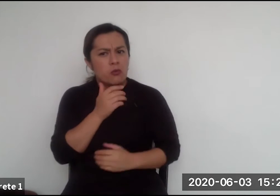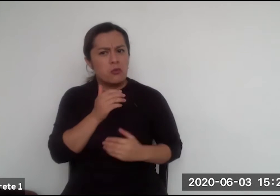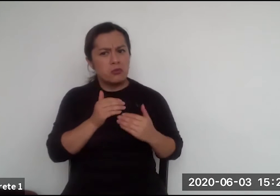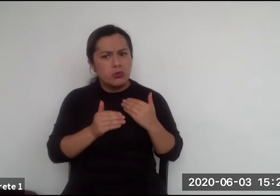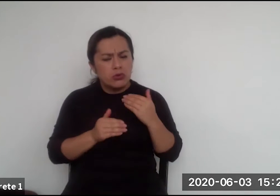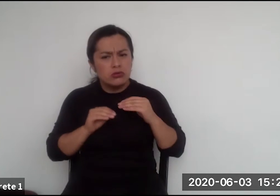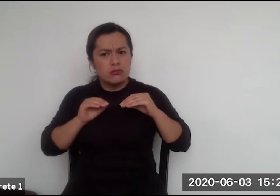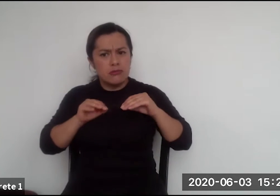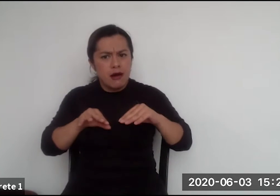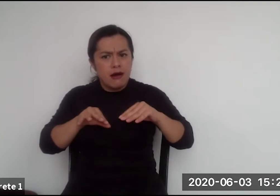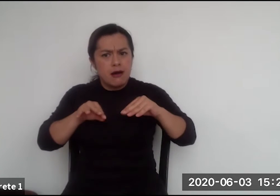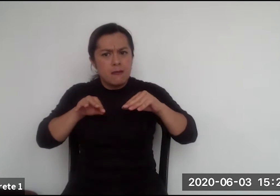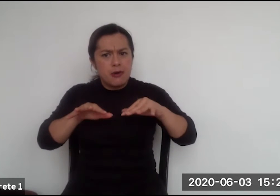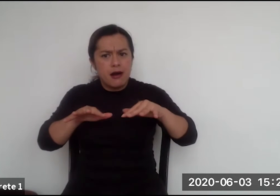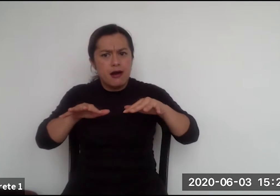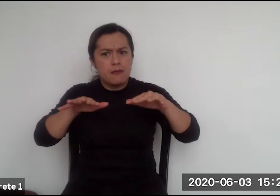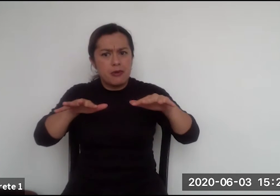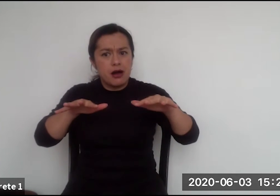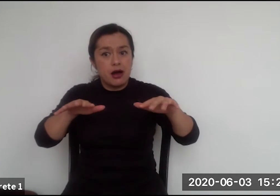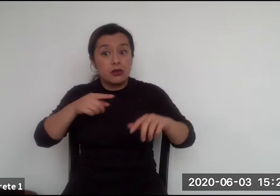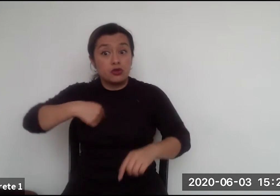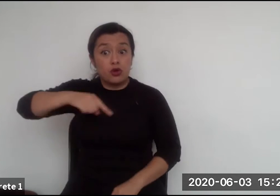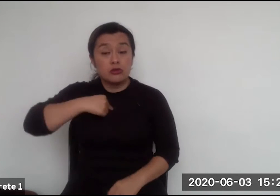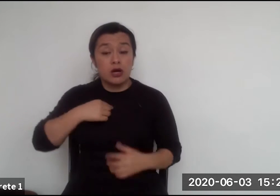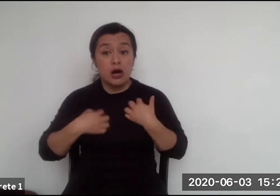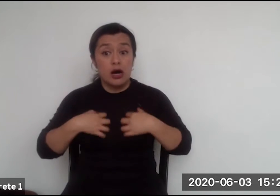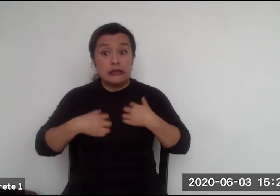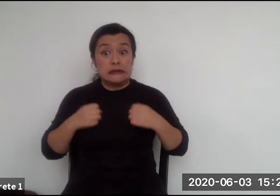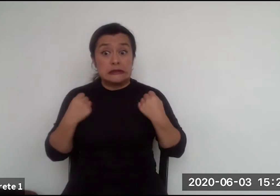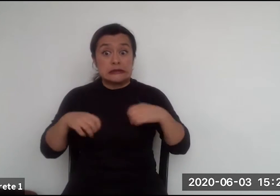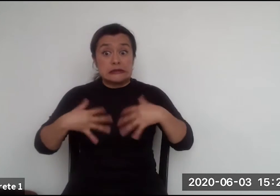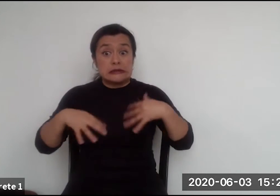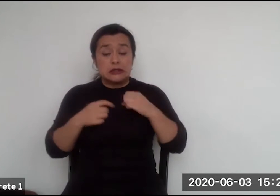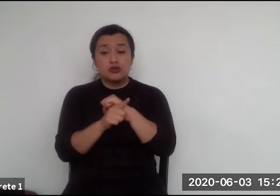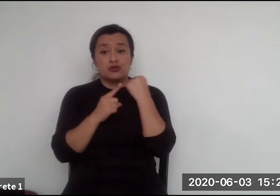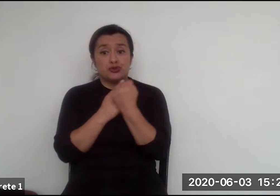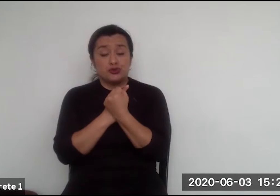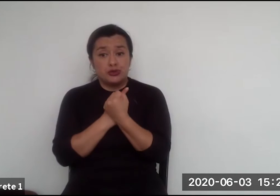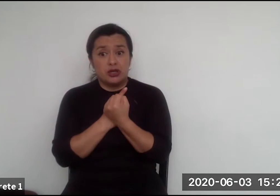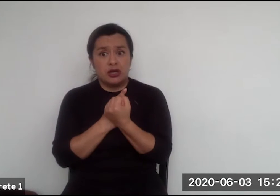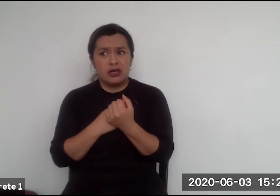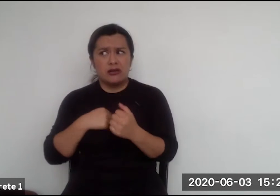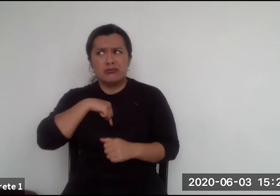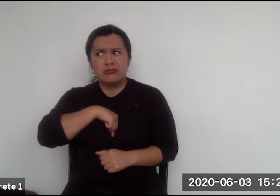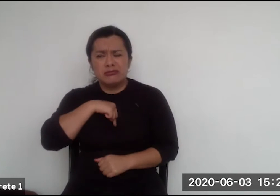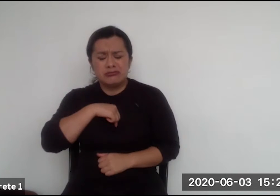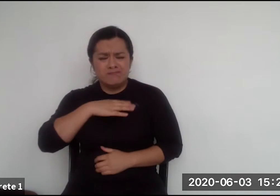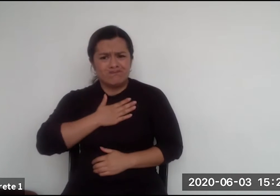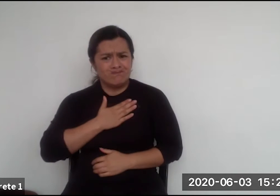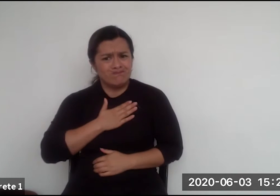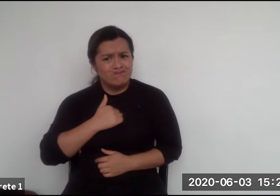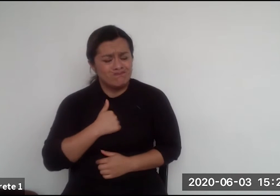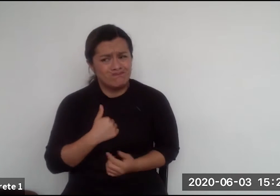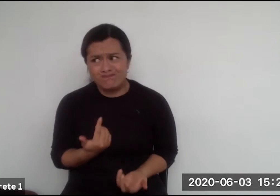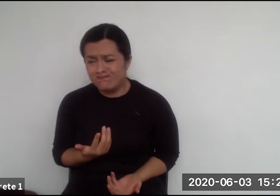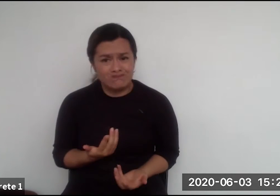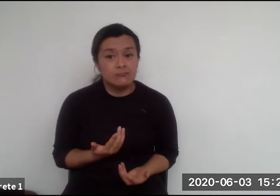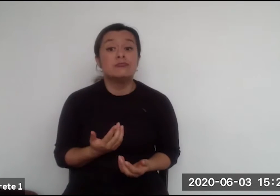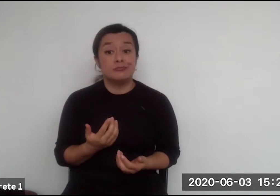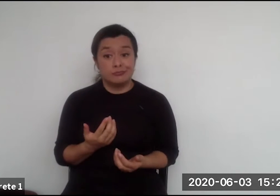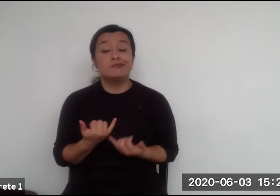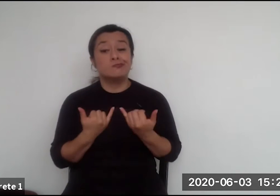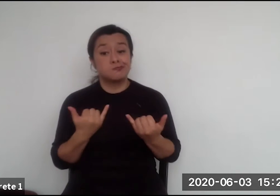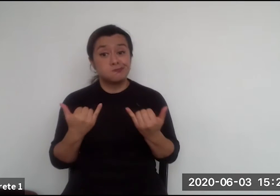a questão, né, dessa divisão, e eu concordo muito com a professora Mariela, entre